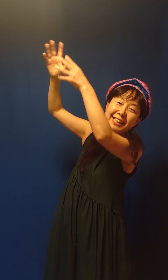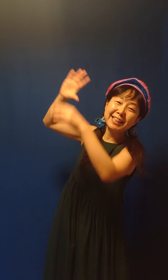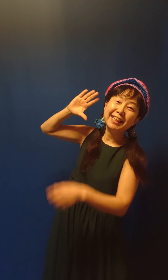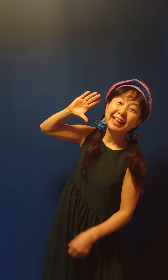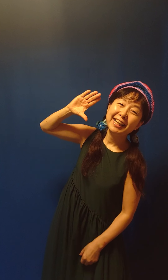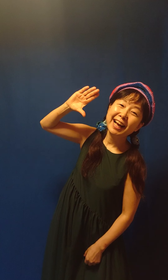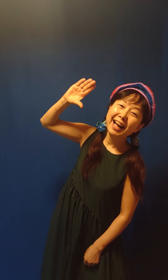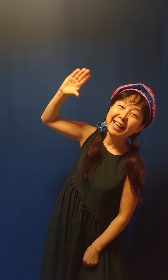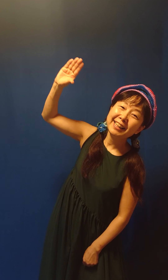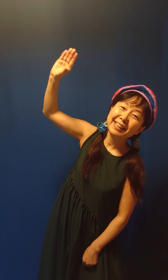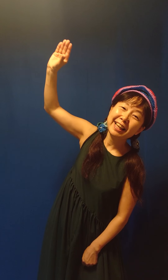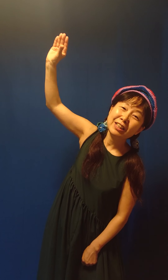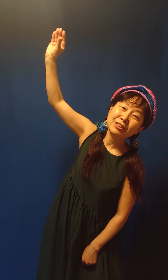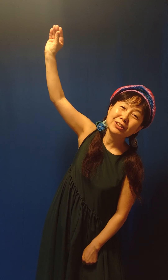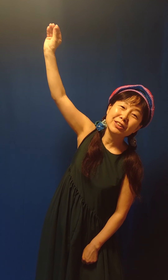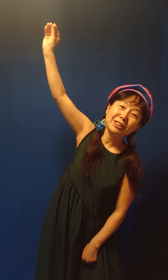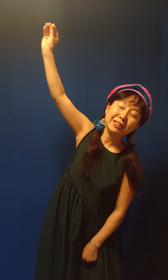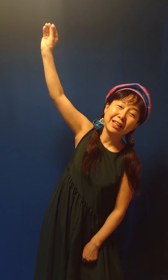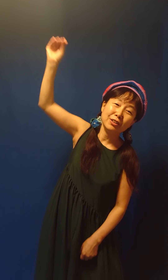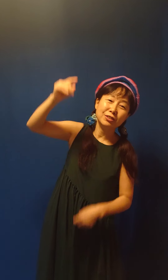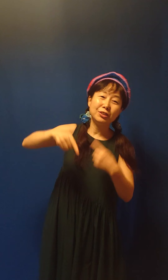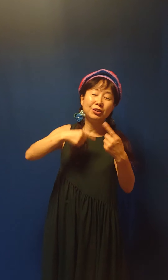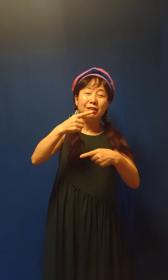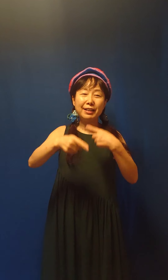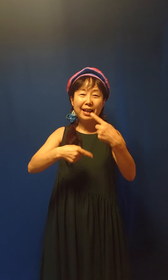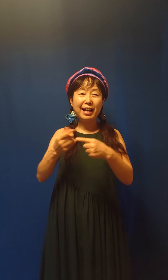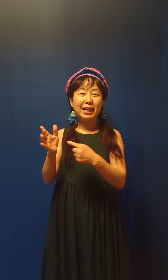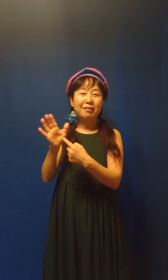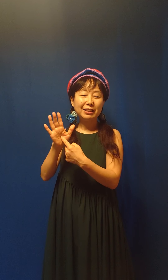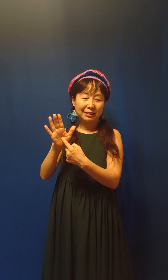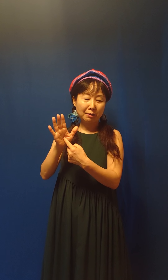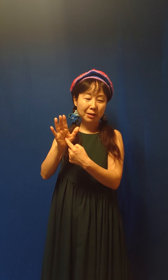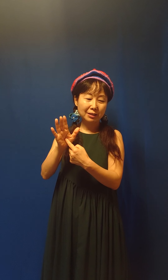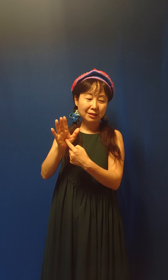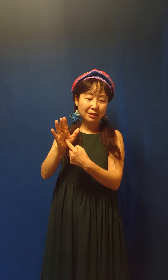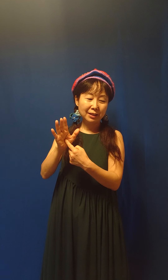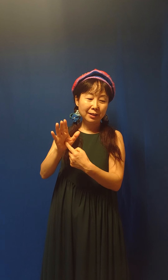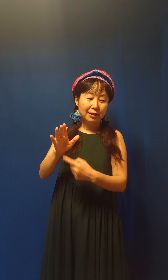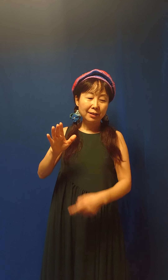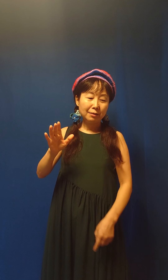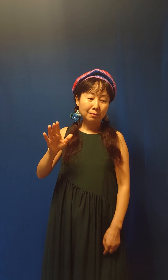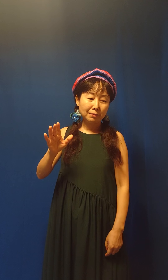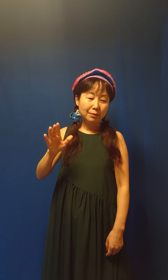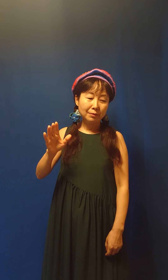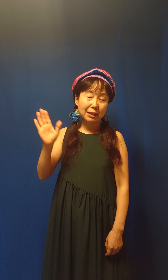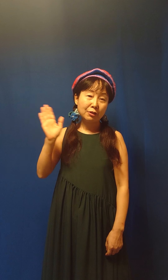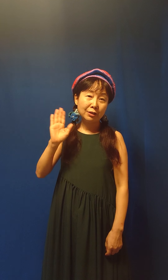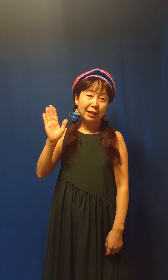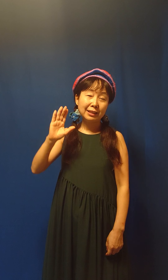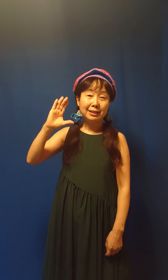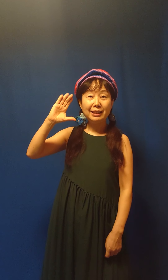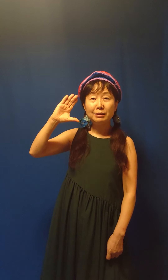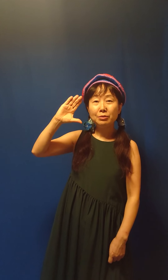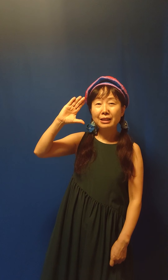に帰ってゆくっていう手話で表しています。さよならしてね、自分が